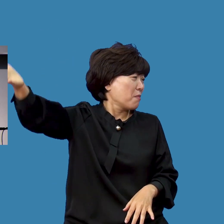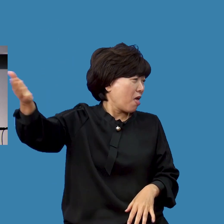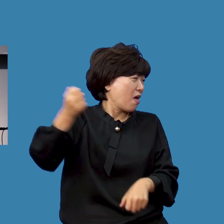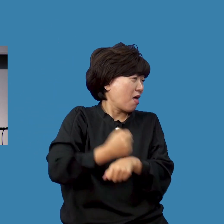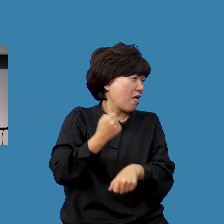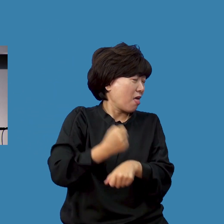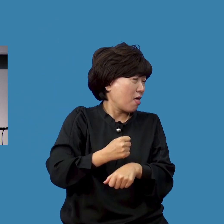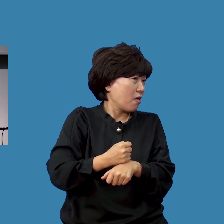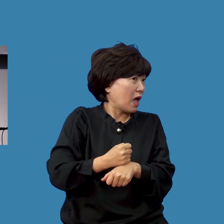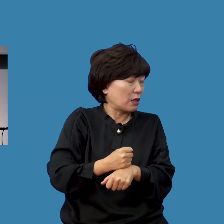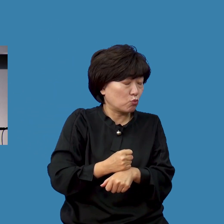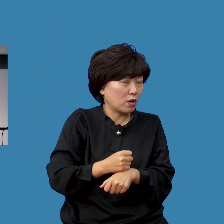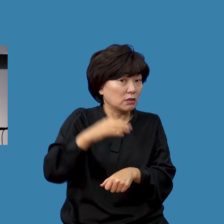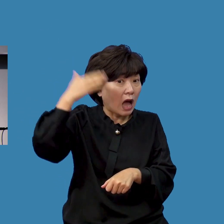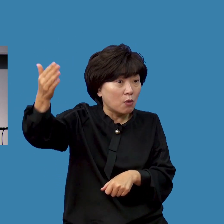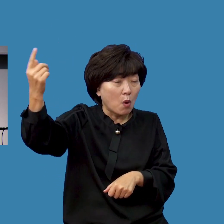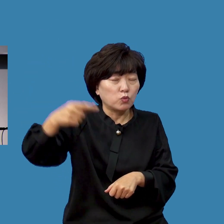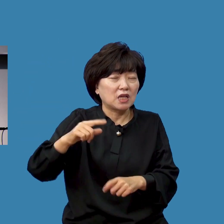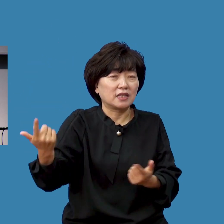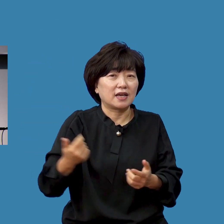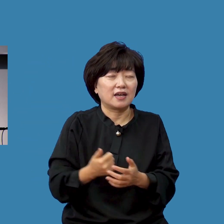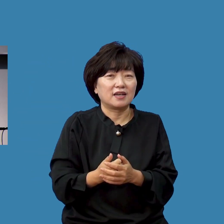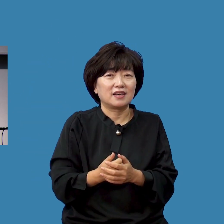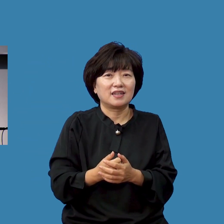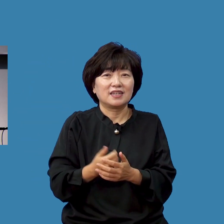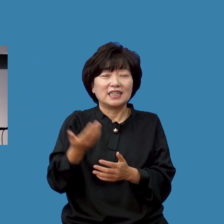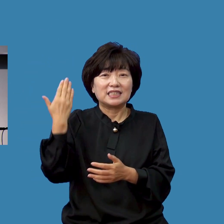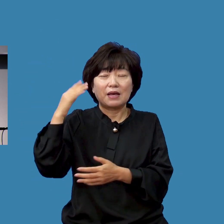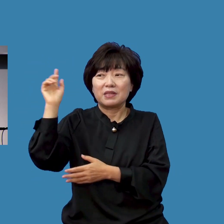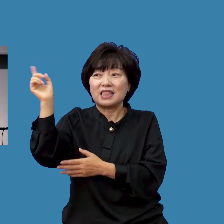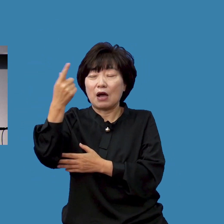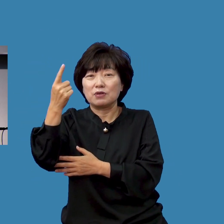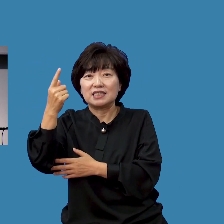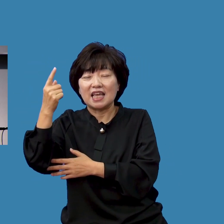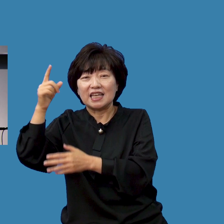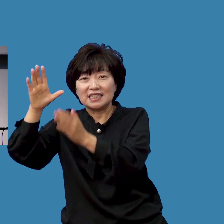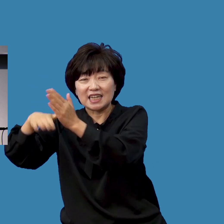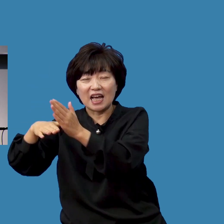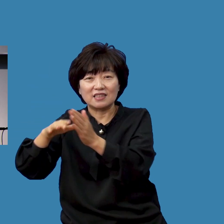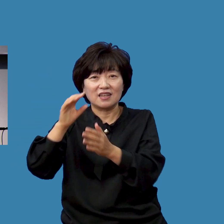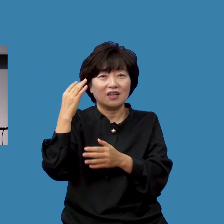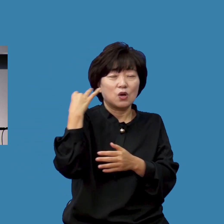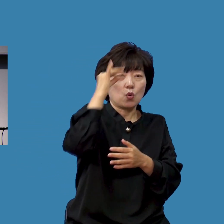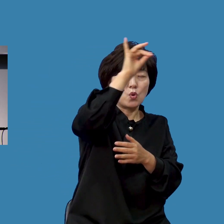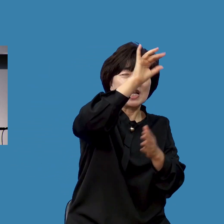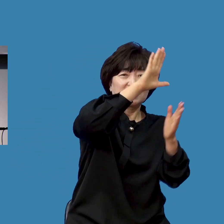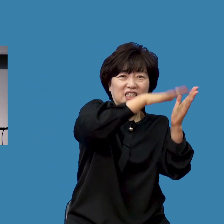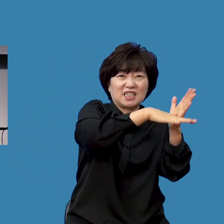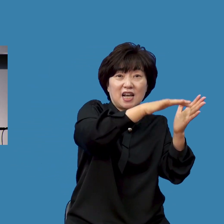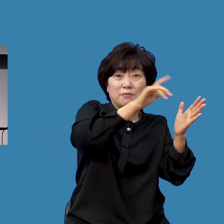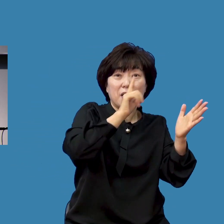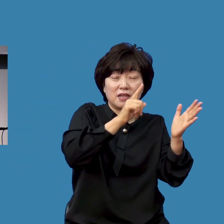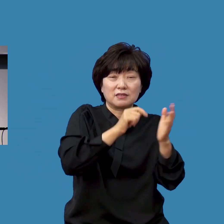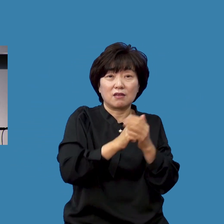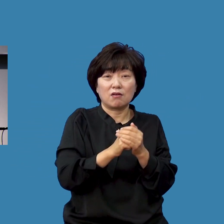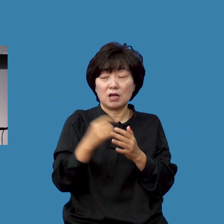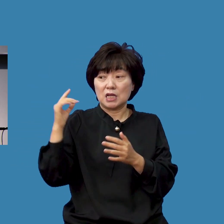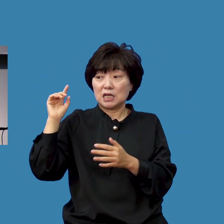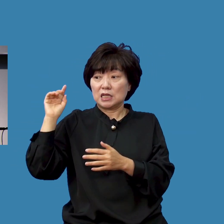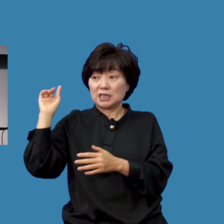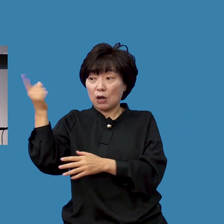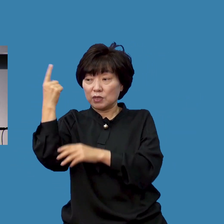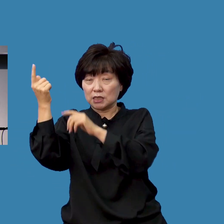뭐. 아니요, 나중에 올지 안 올지 모른다는 거예요. 지난주에 우리가 다윗의 시간, 골리앗의 시간 이야기했는데, 다윗이